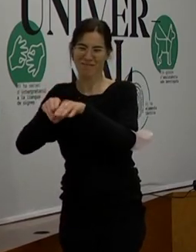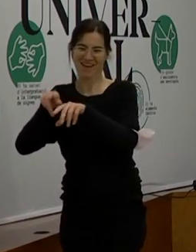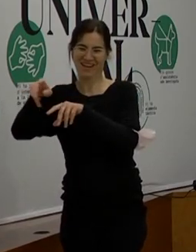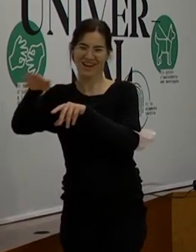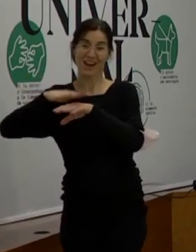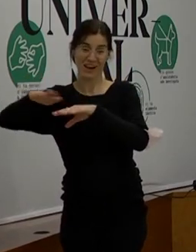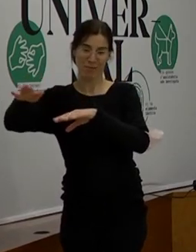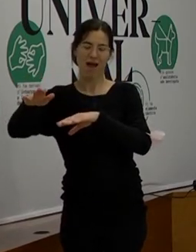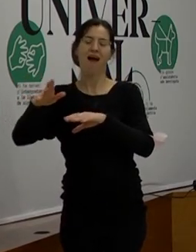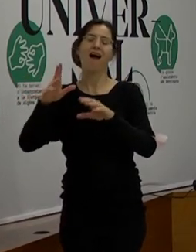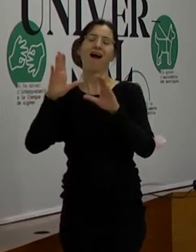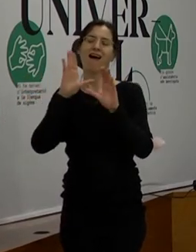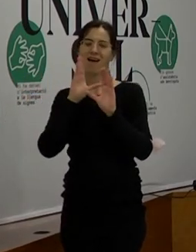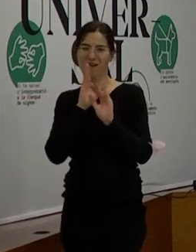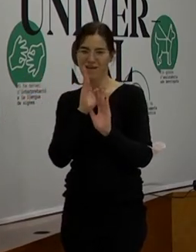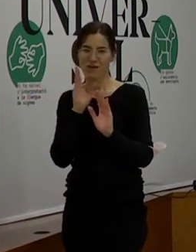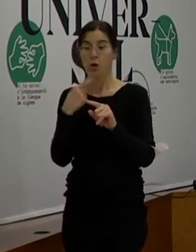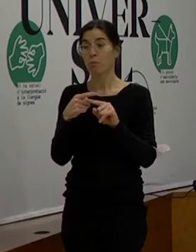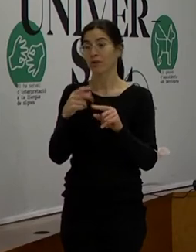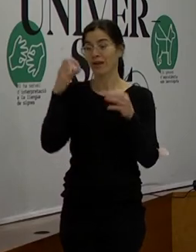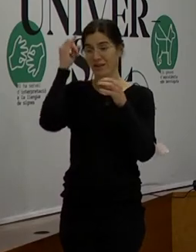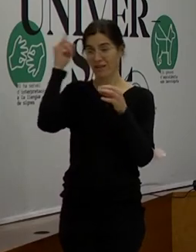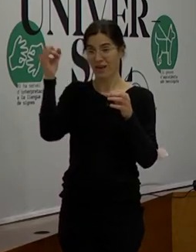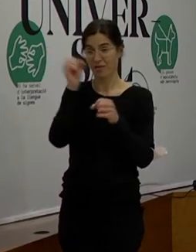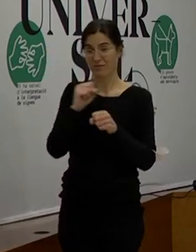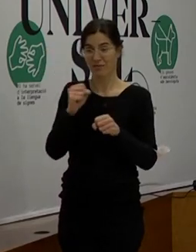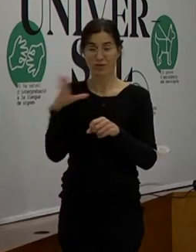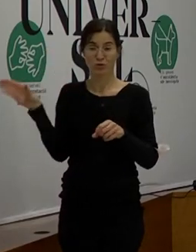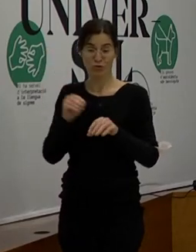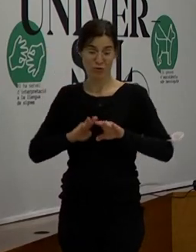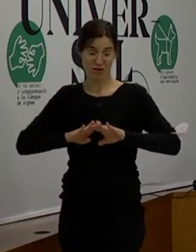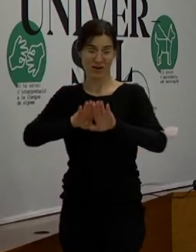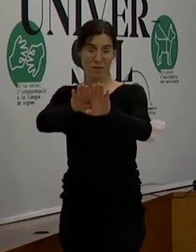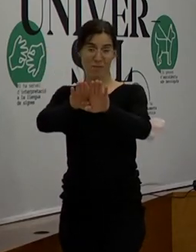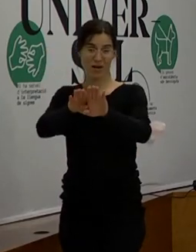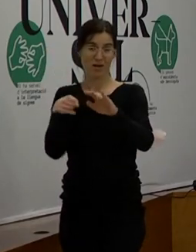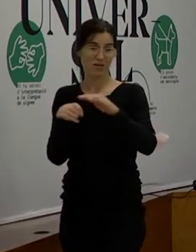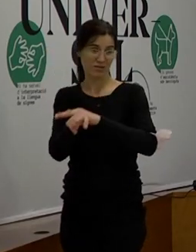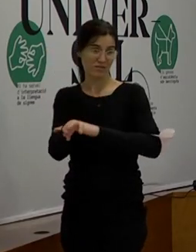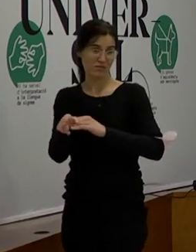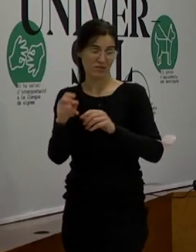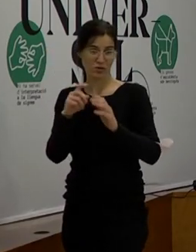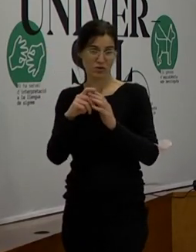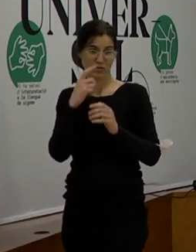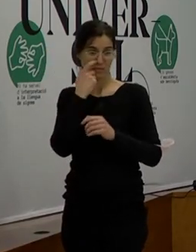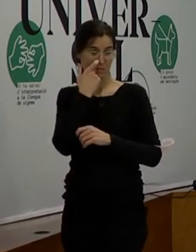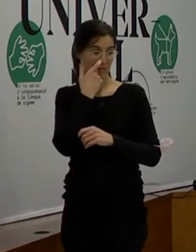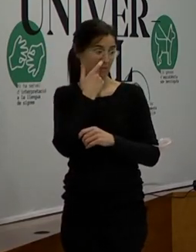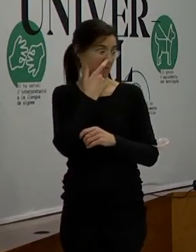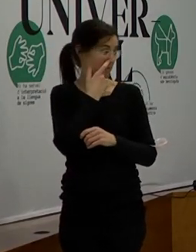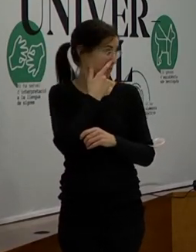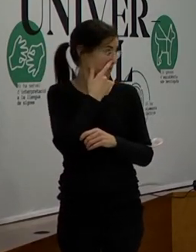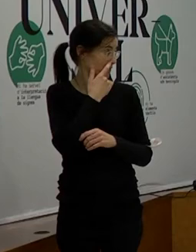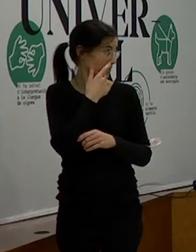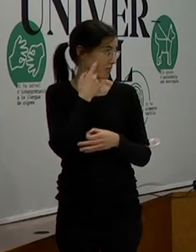perquè l'ideal seria accessibilitat desapercibida. Todo rampa. Todo. Que en realitat